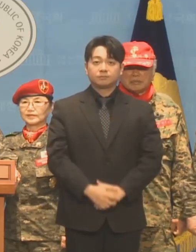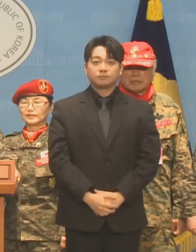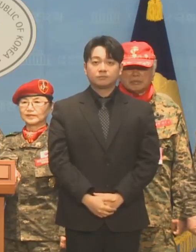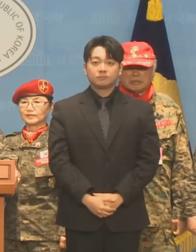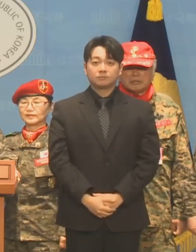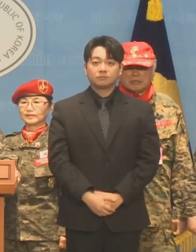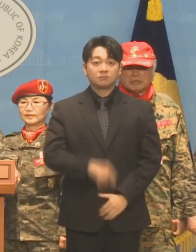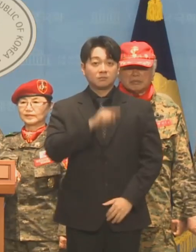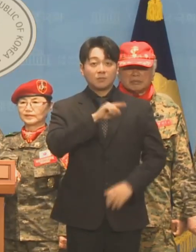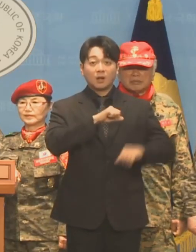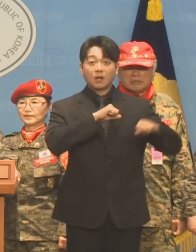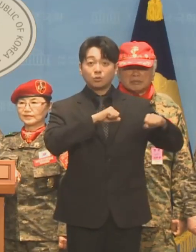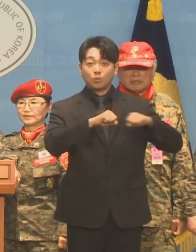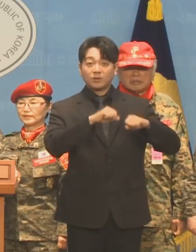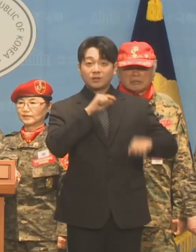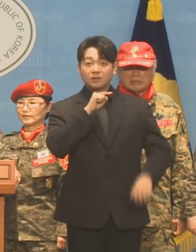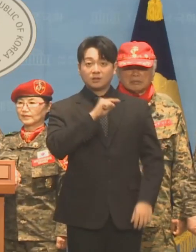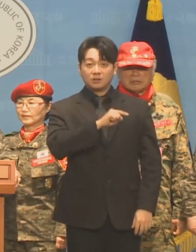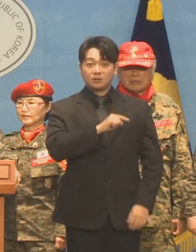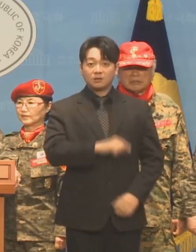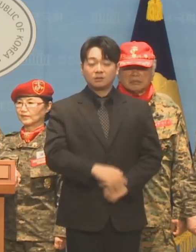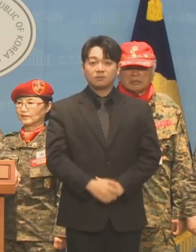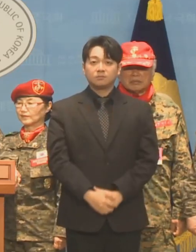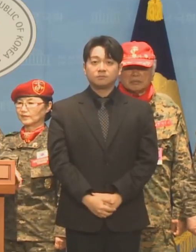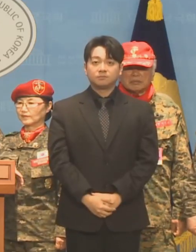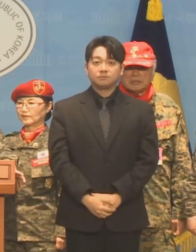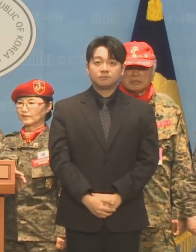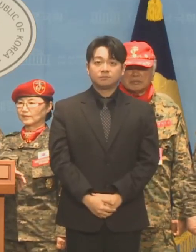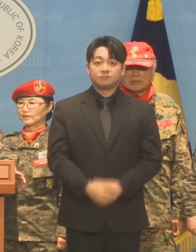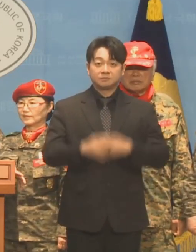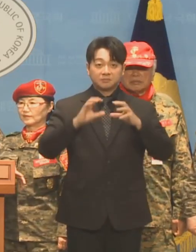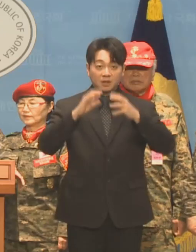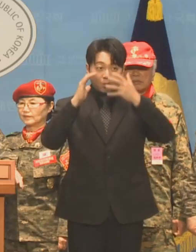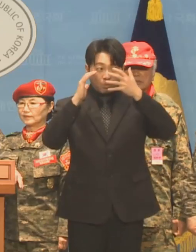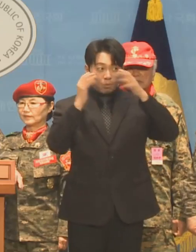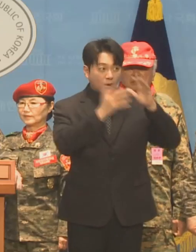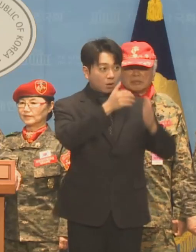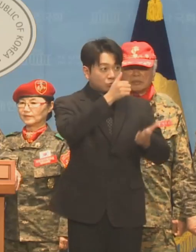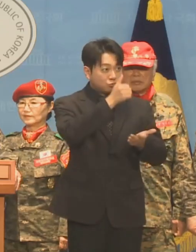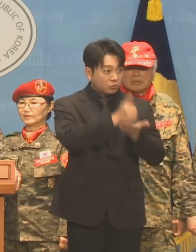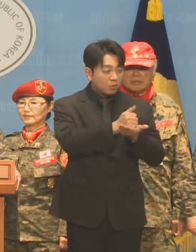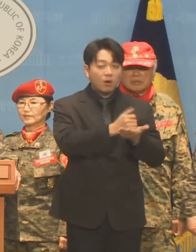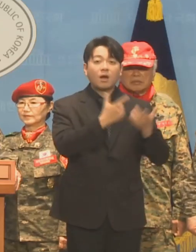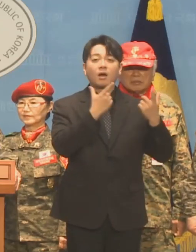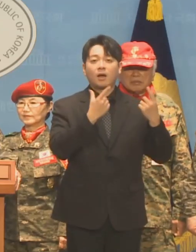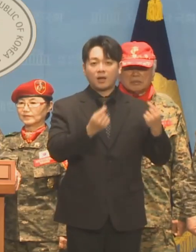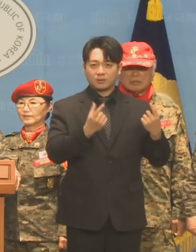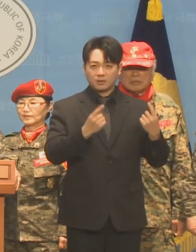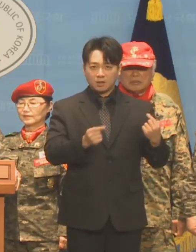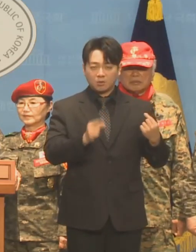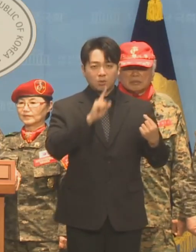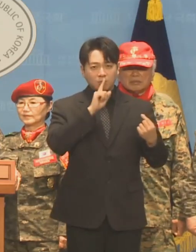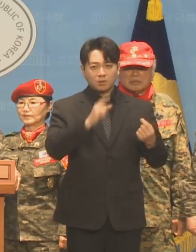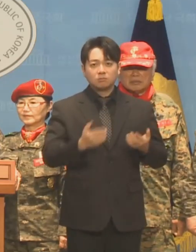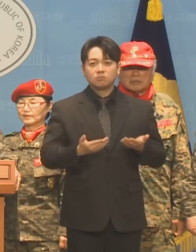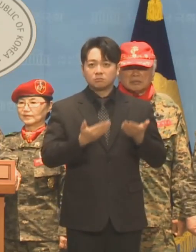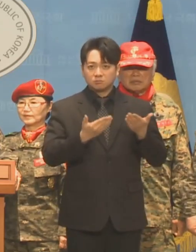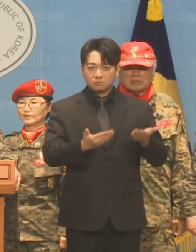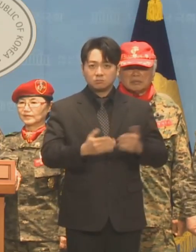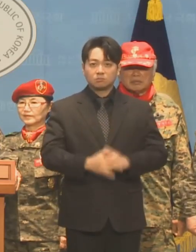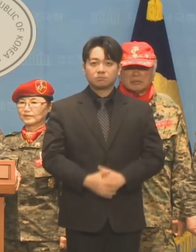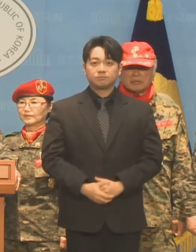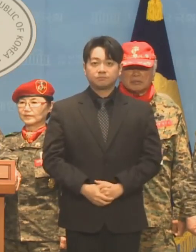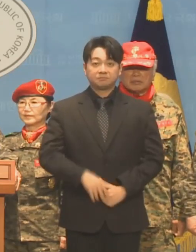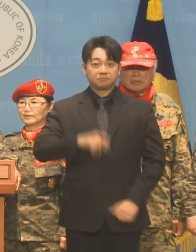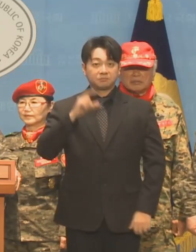이러한 행동이 바로 내란 선동이라는 것을 그대들에게 알리면서